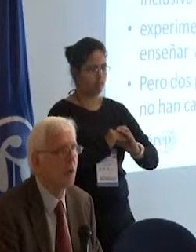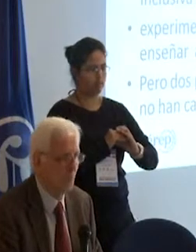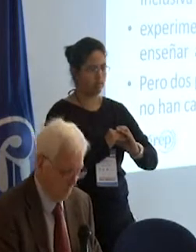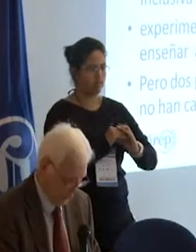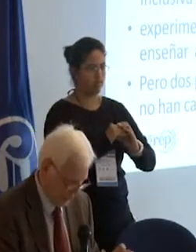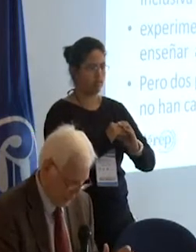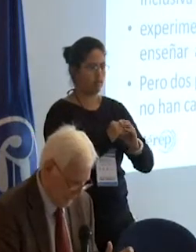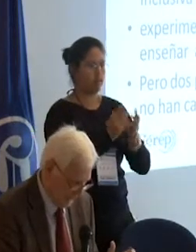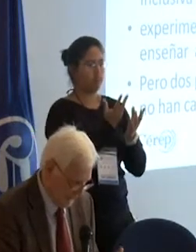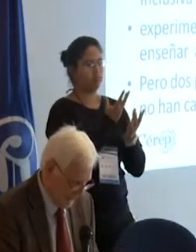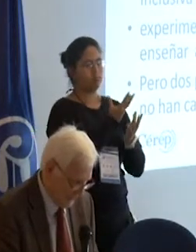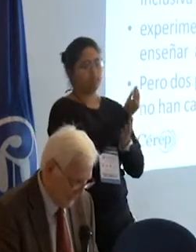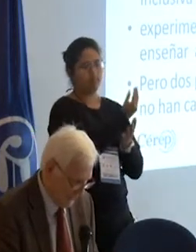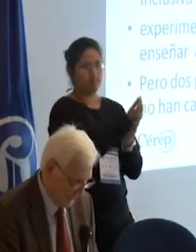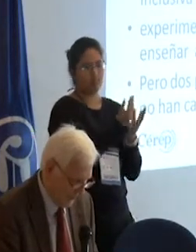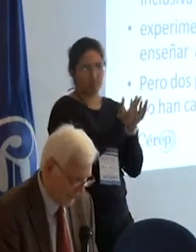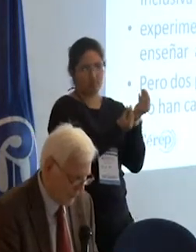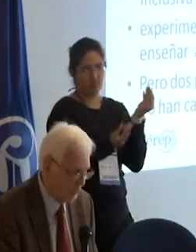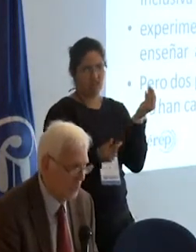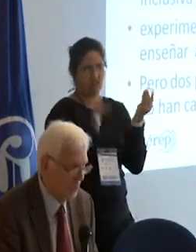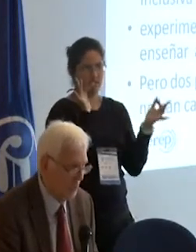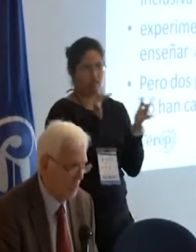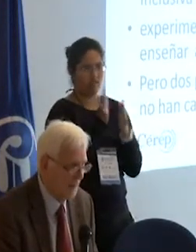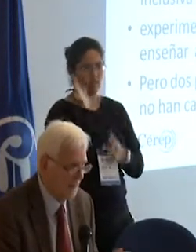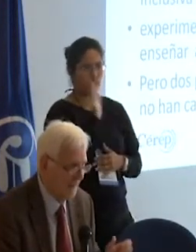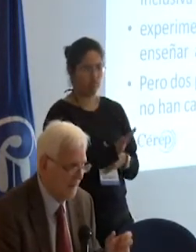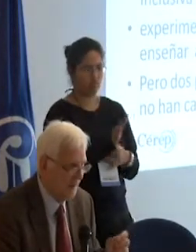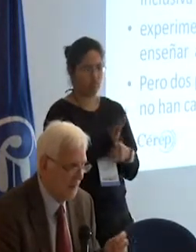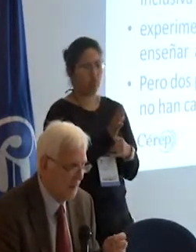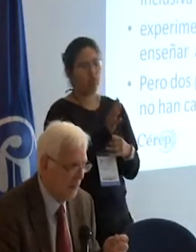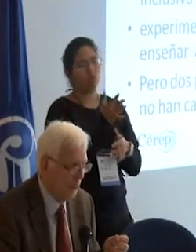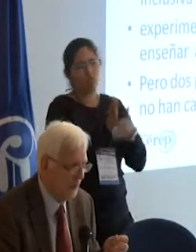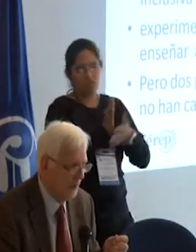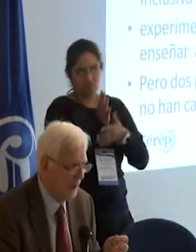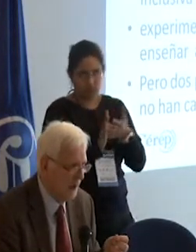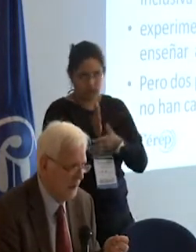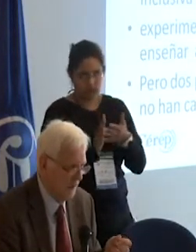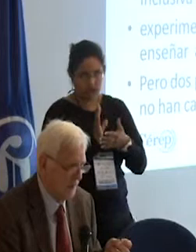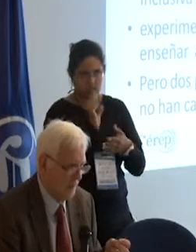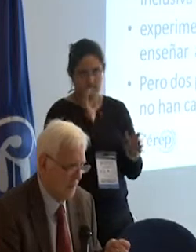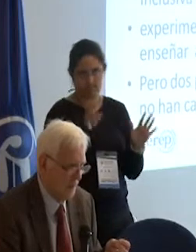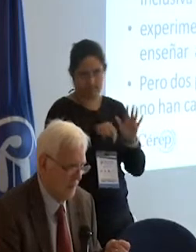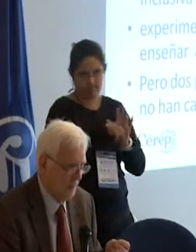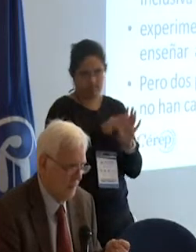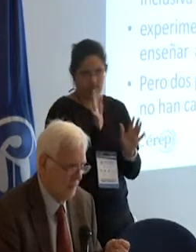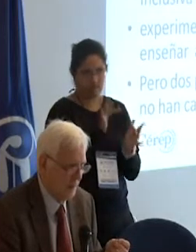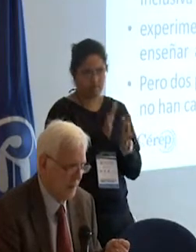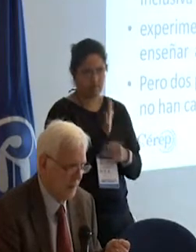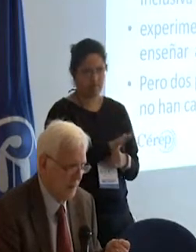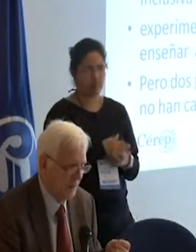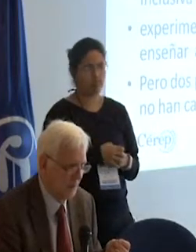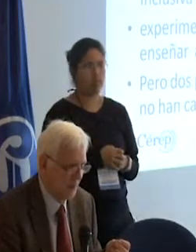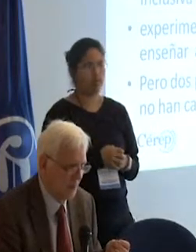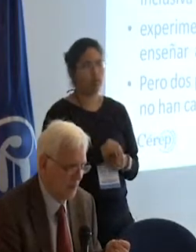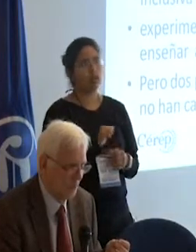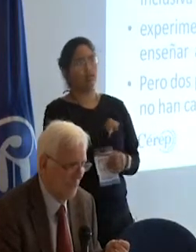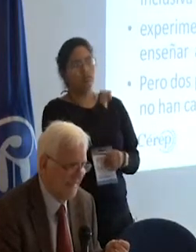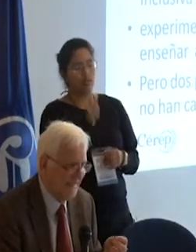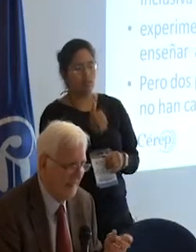las categorías de calificación, de notación. Y la profesora de matemáticas